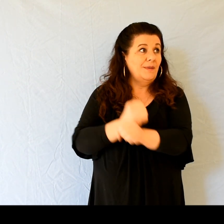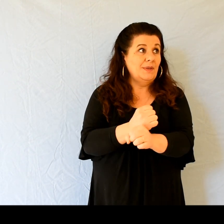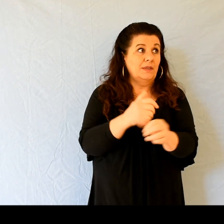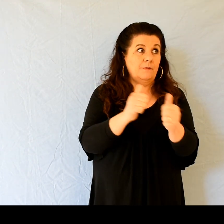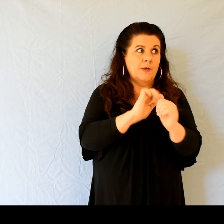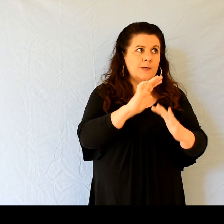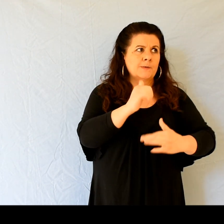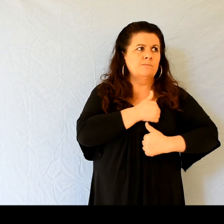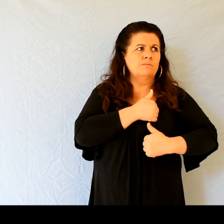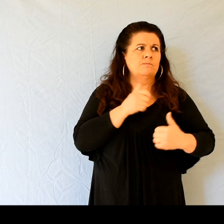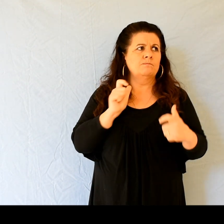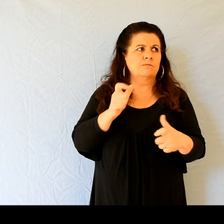garde.